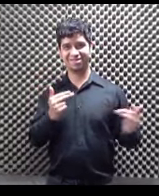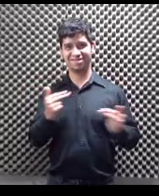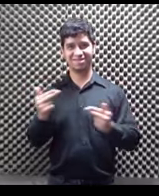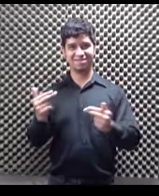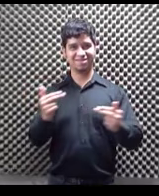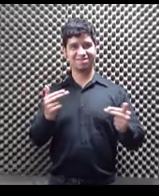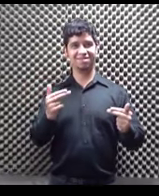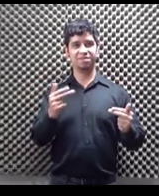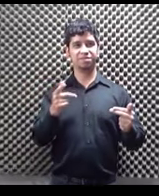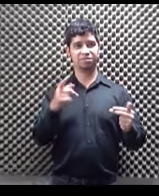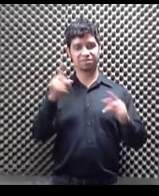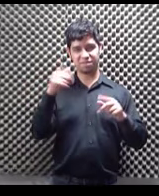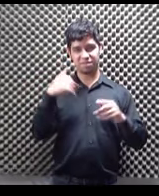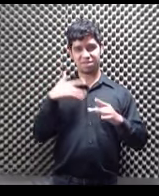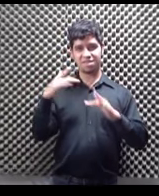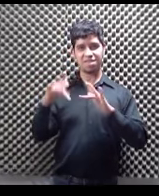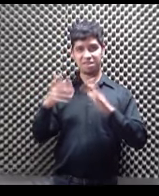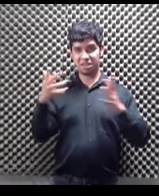Ese es el que le habla.